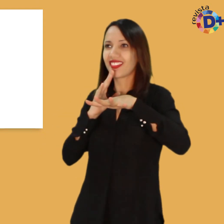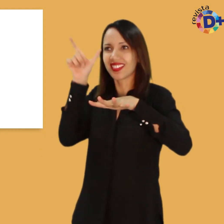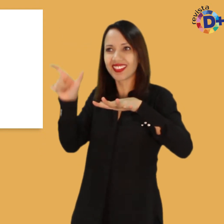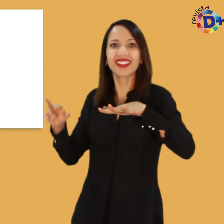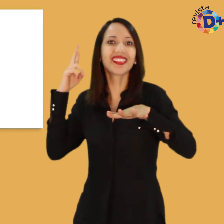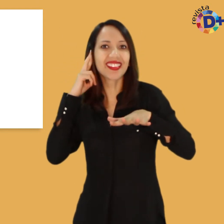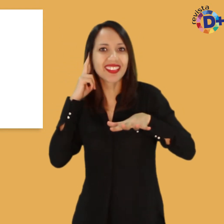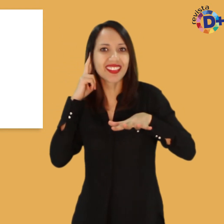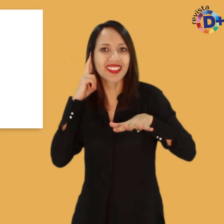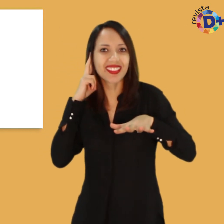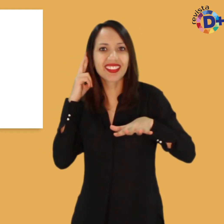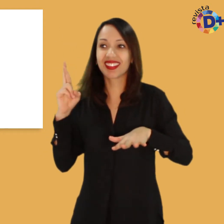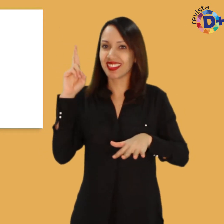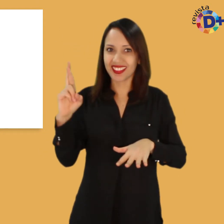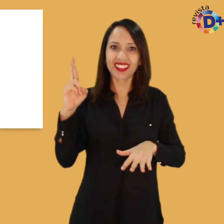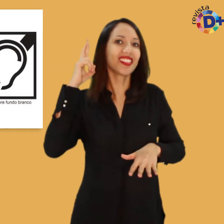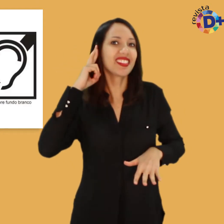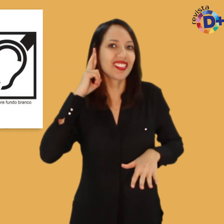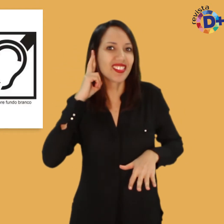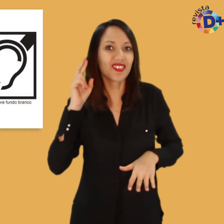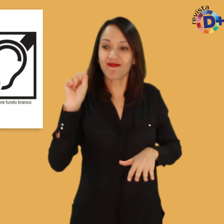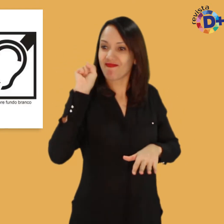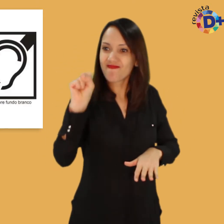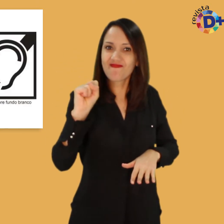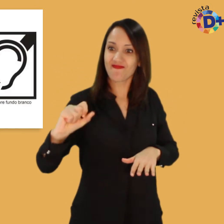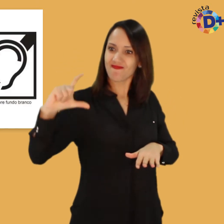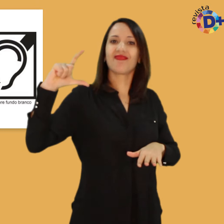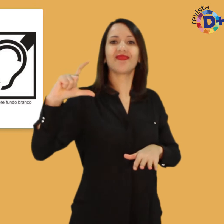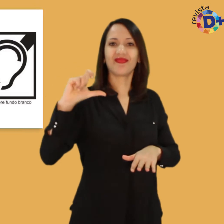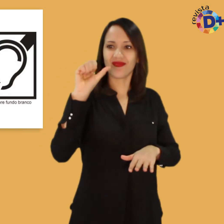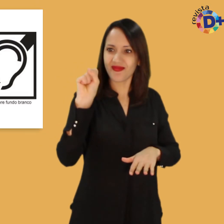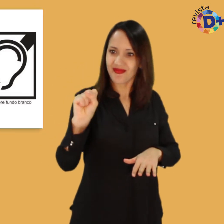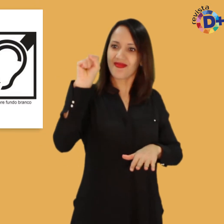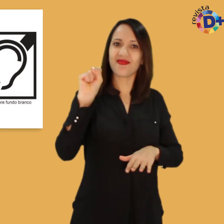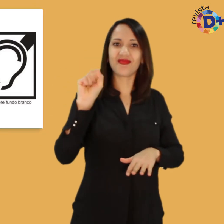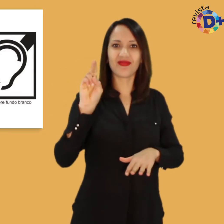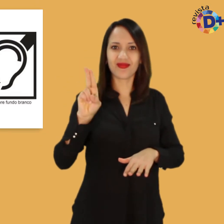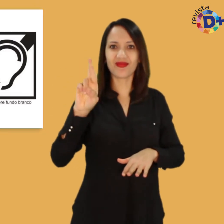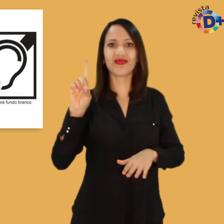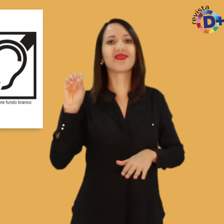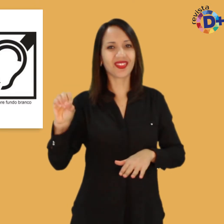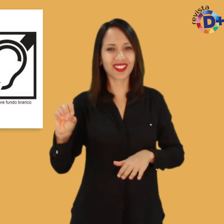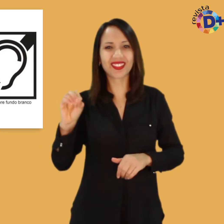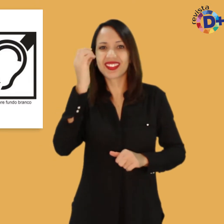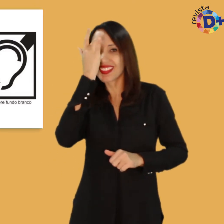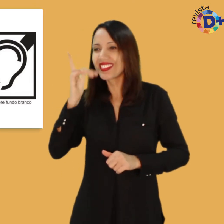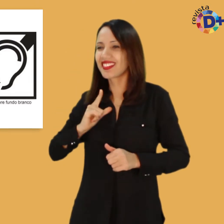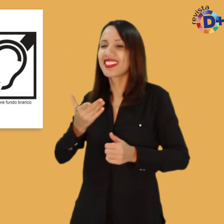como surdo com letra maiúscula. Segundo ela, isso favoreceria a identificação dessa pessoa